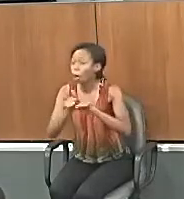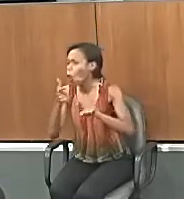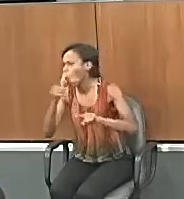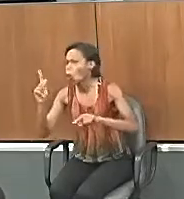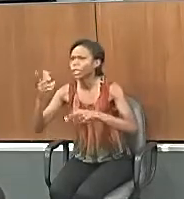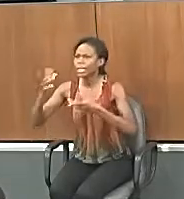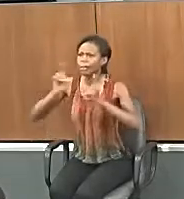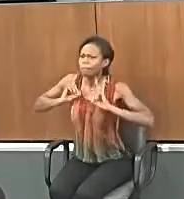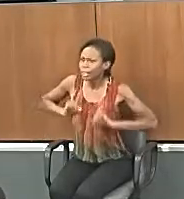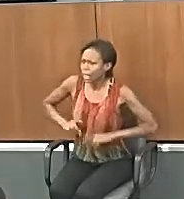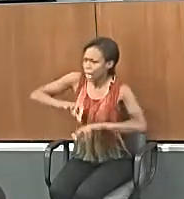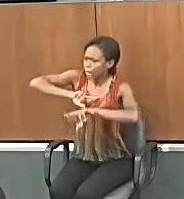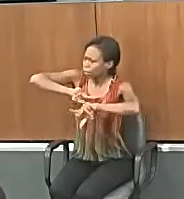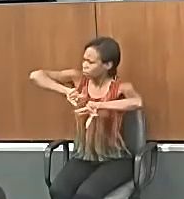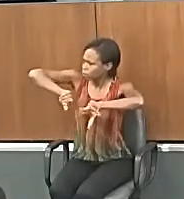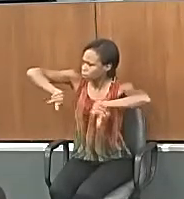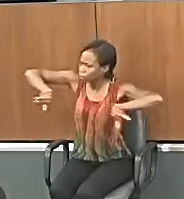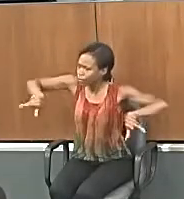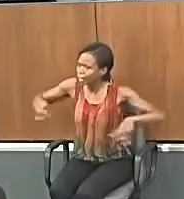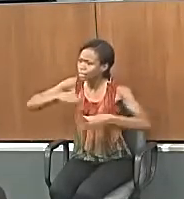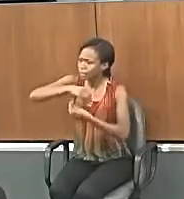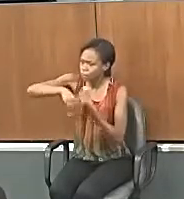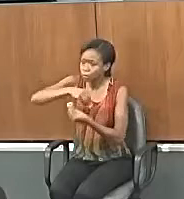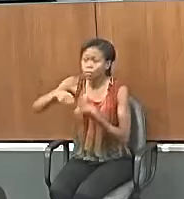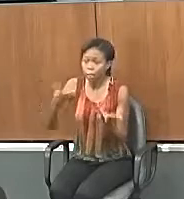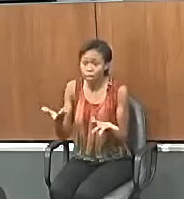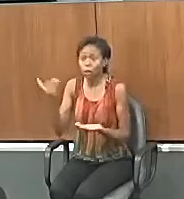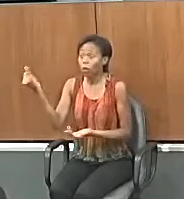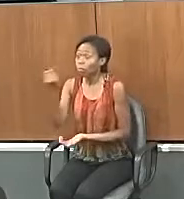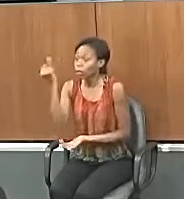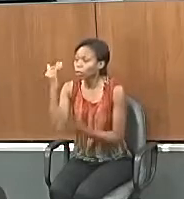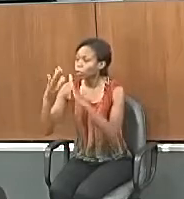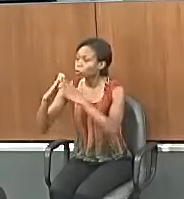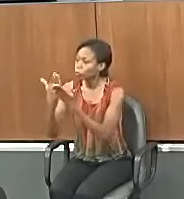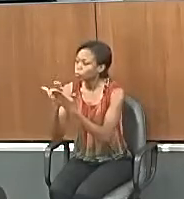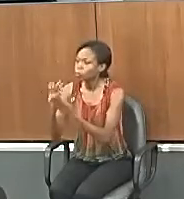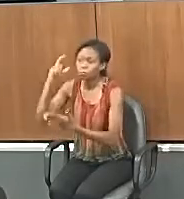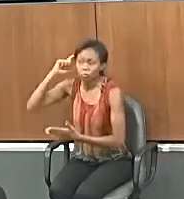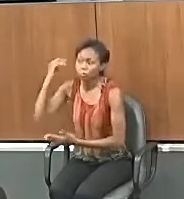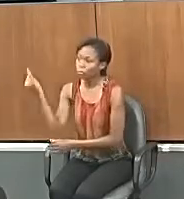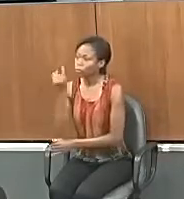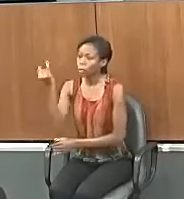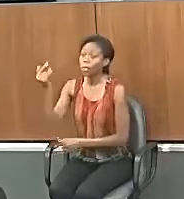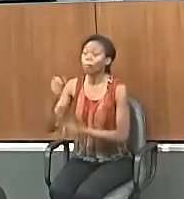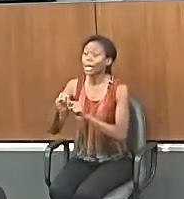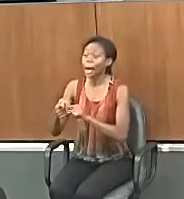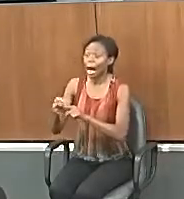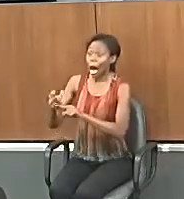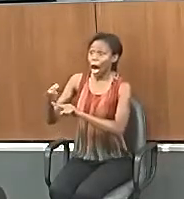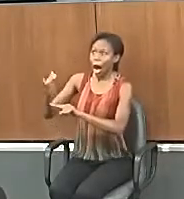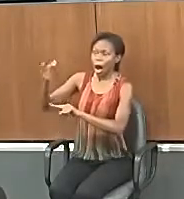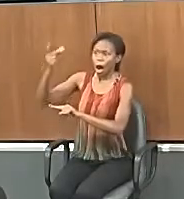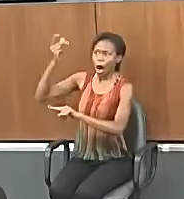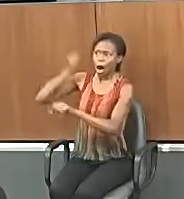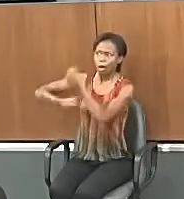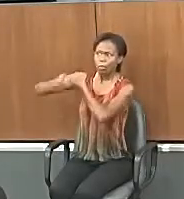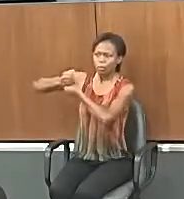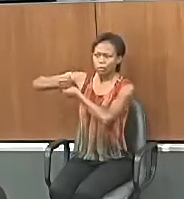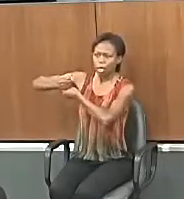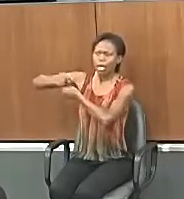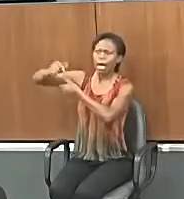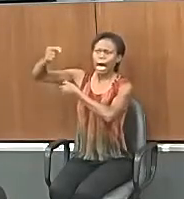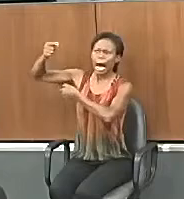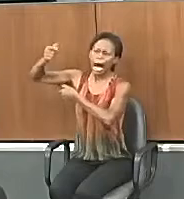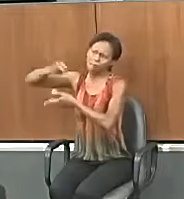deficiências então a importância da escola porque o nosso debate que teve há anos atrás é que a inclusão é